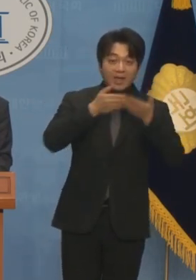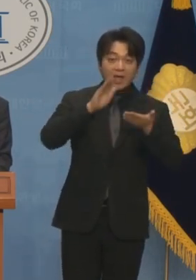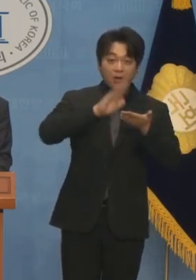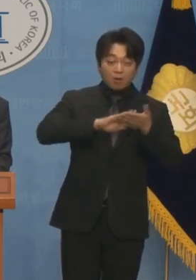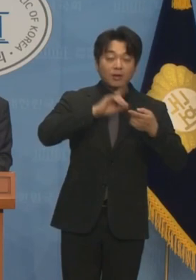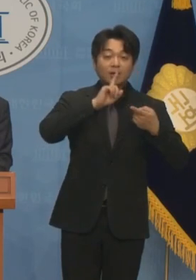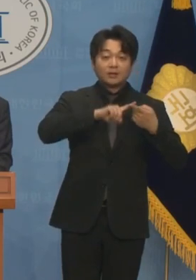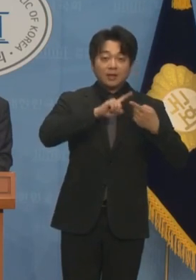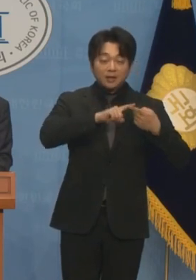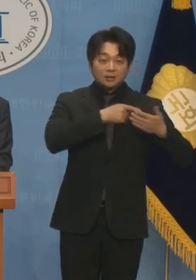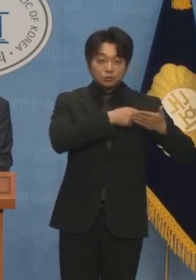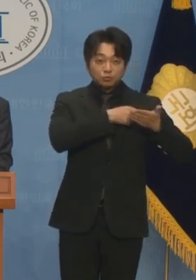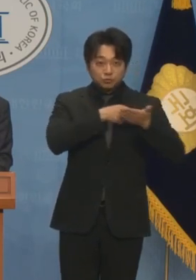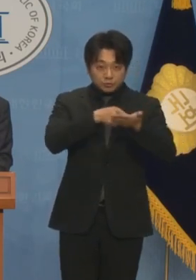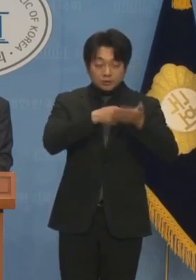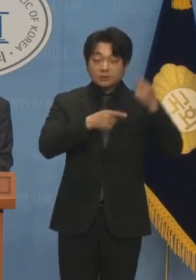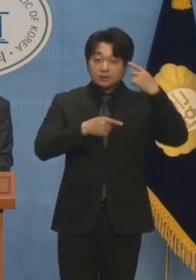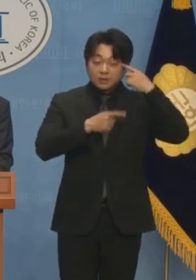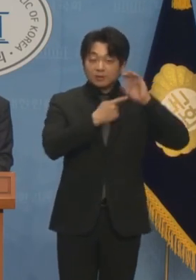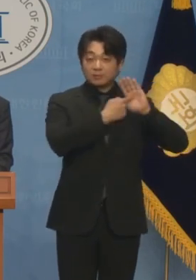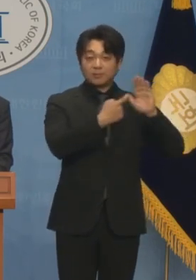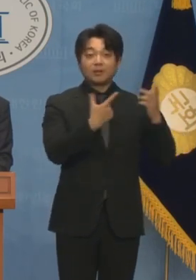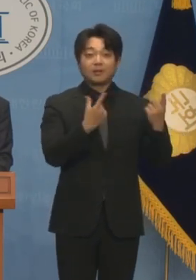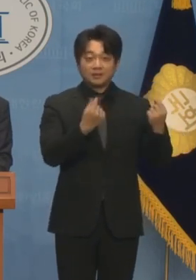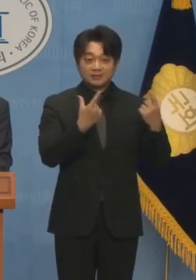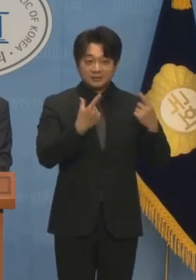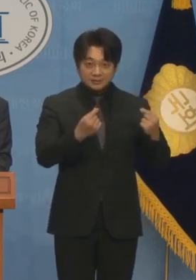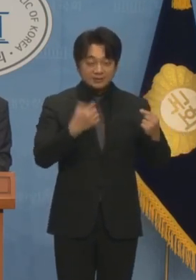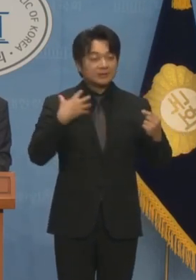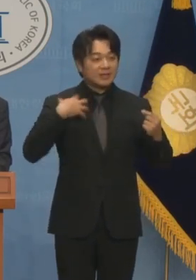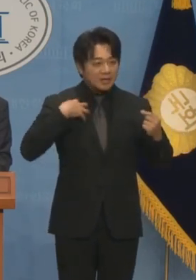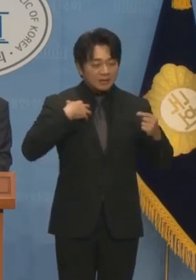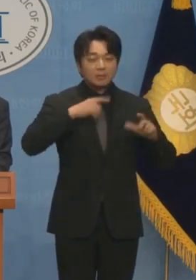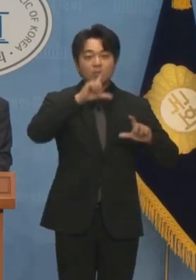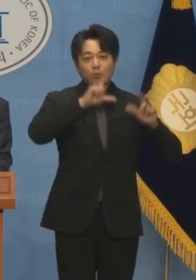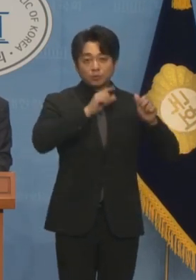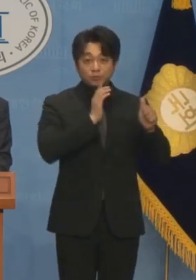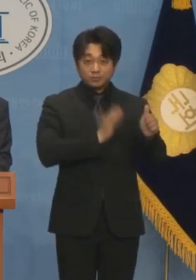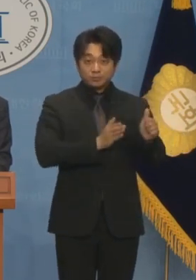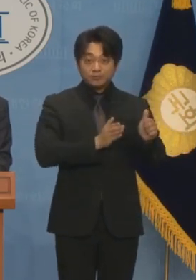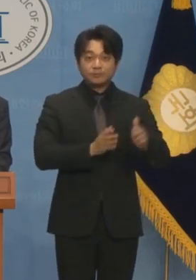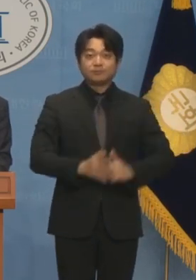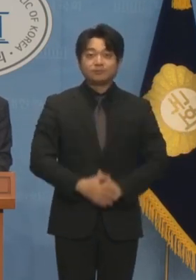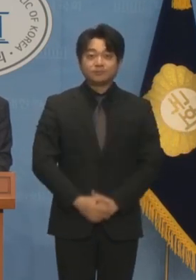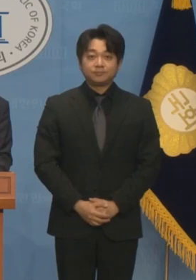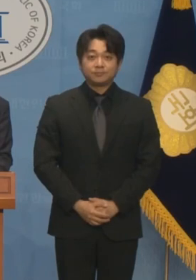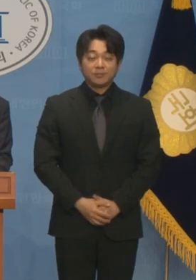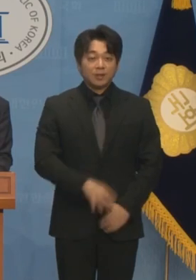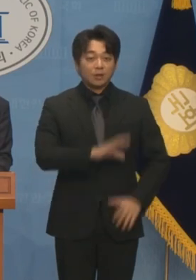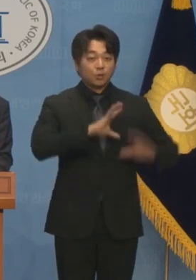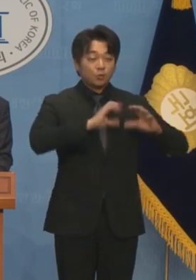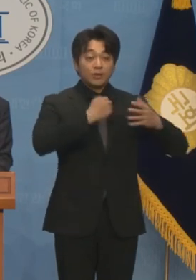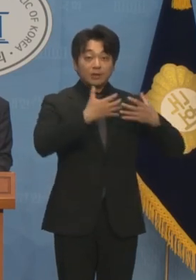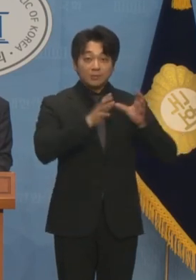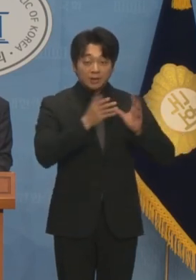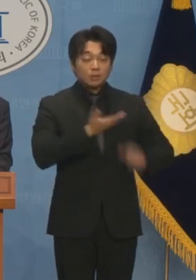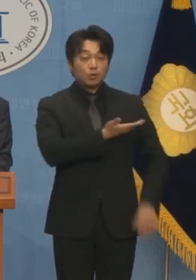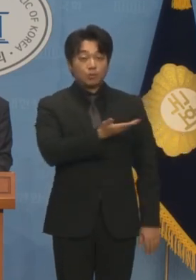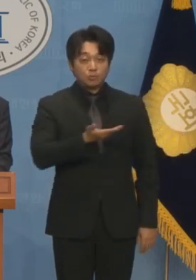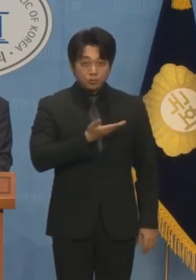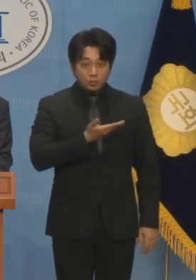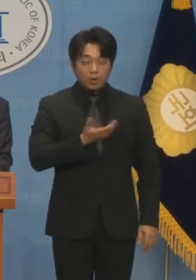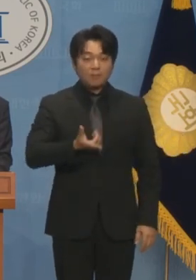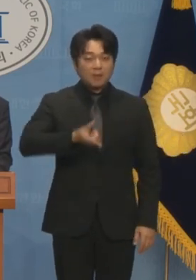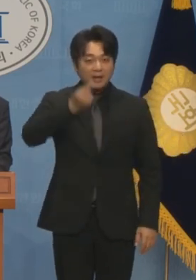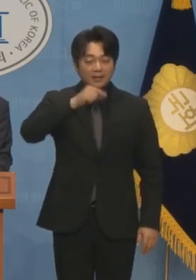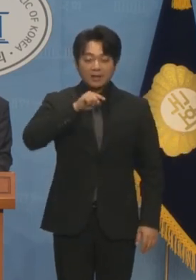계속 추진 의지를 밝힌 만큼 책임 있게 나설 것을 촉구합니다. 여당인 국민의힘도 신속하게